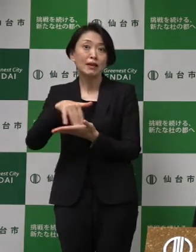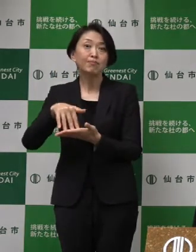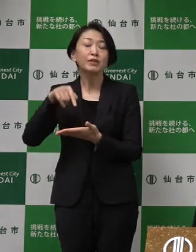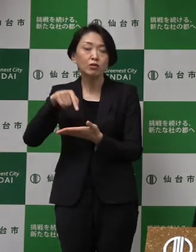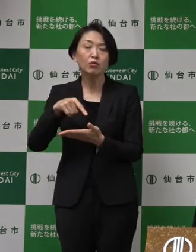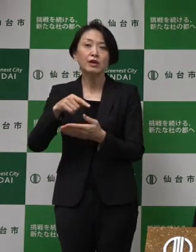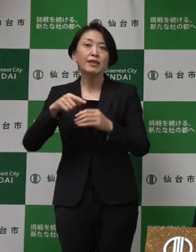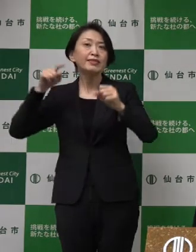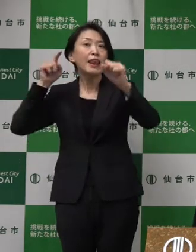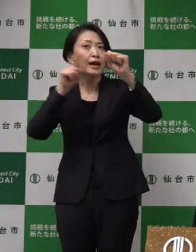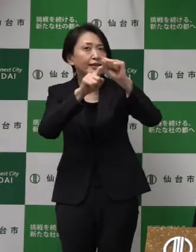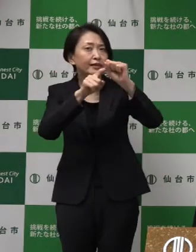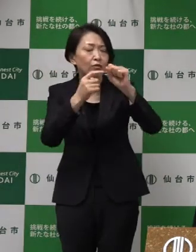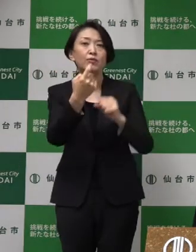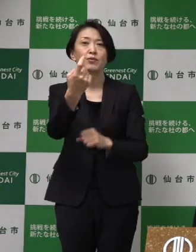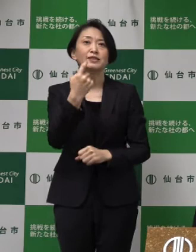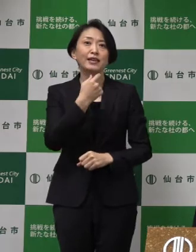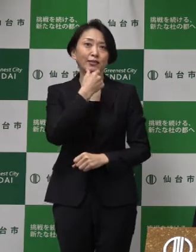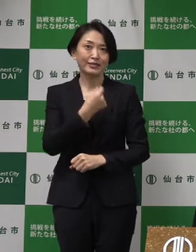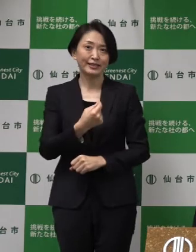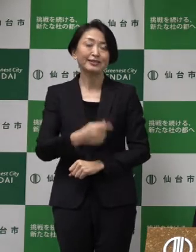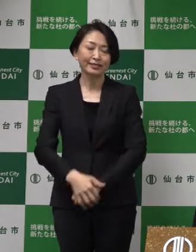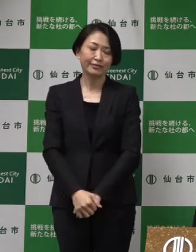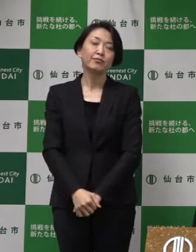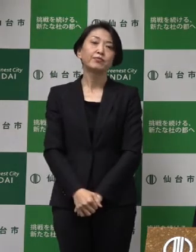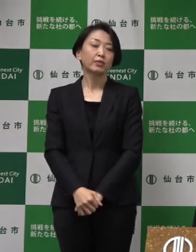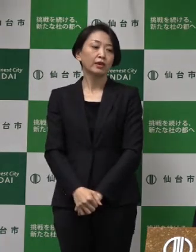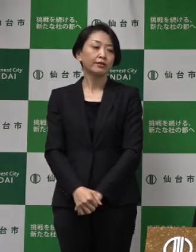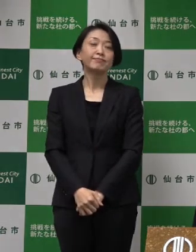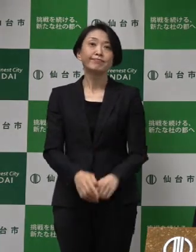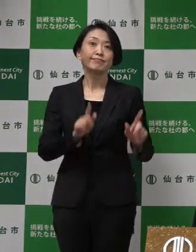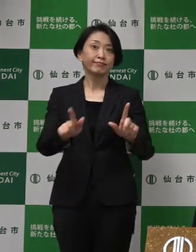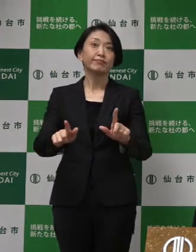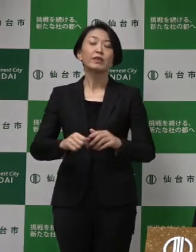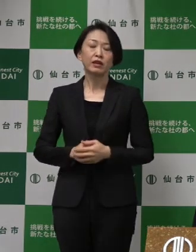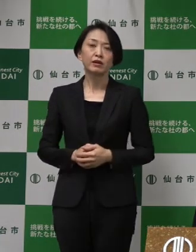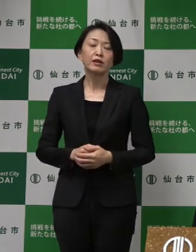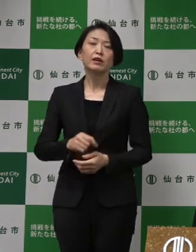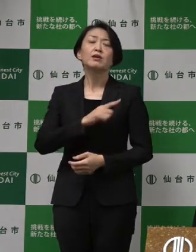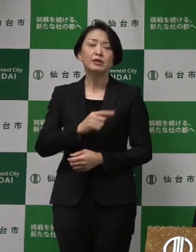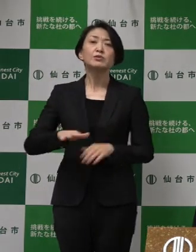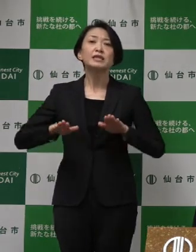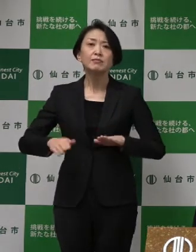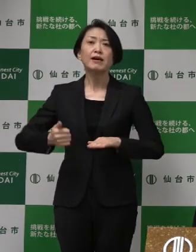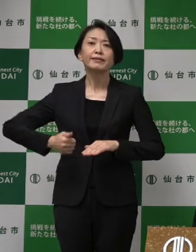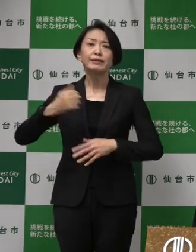と教えていただきます。 まずは緊急事態宣言下